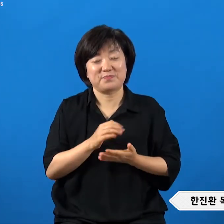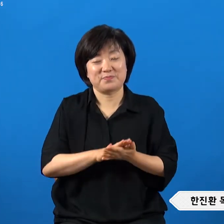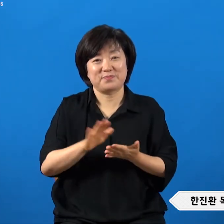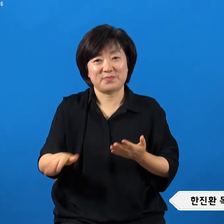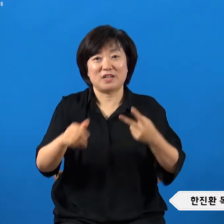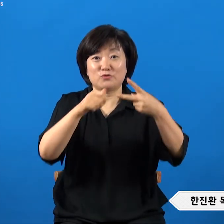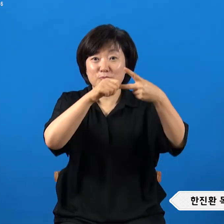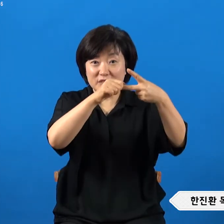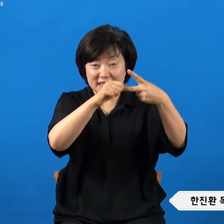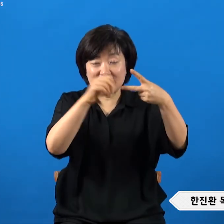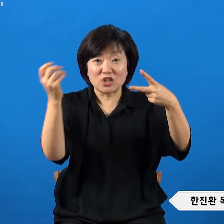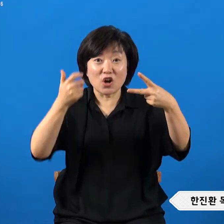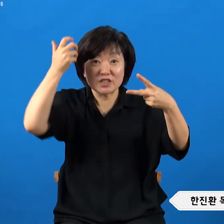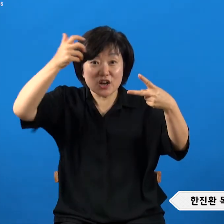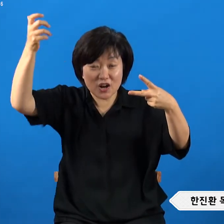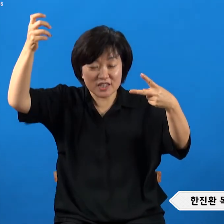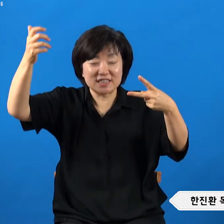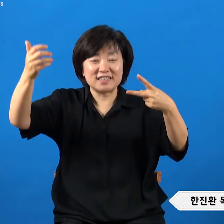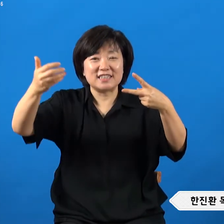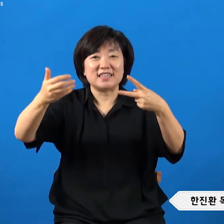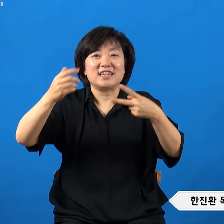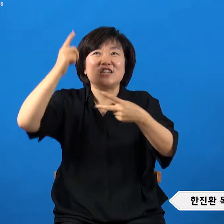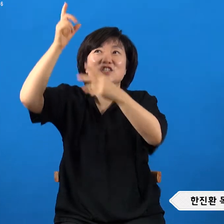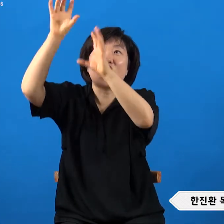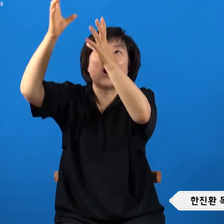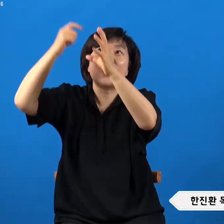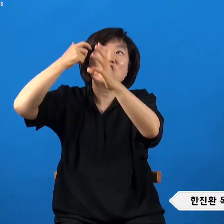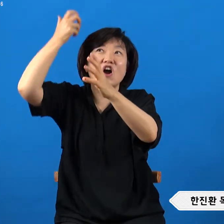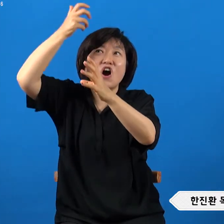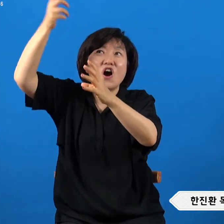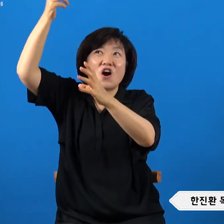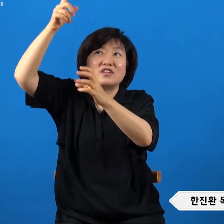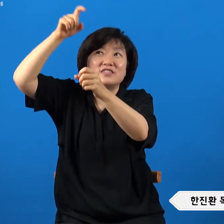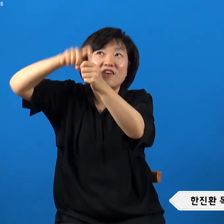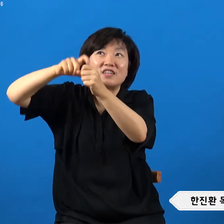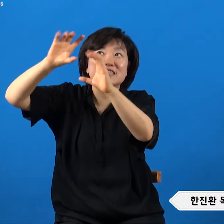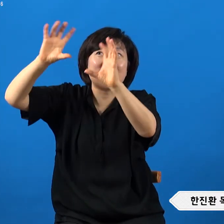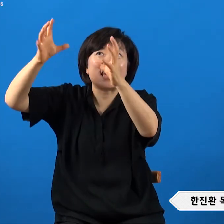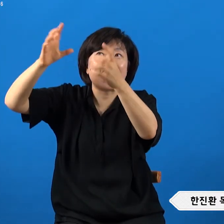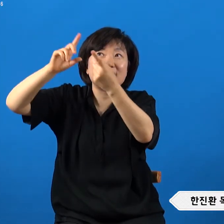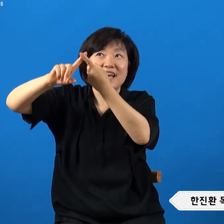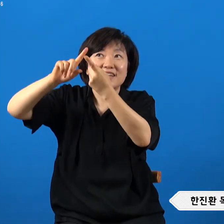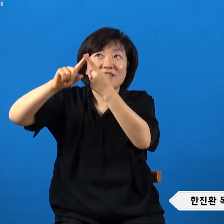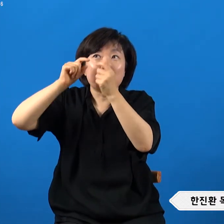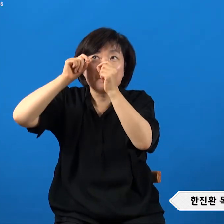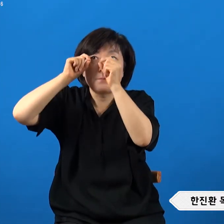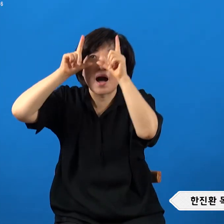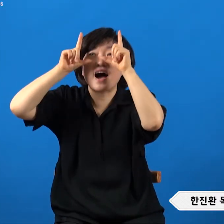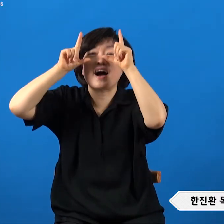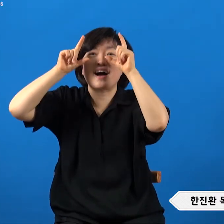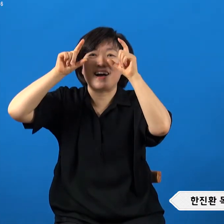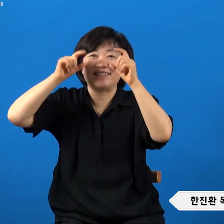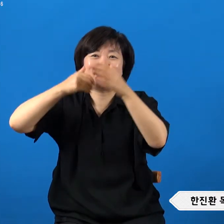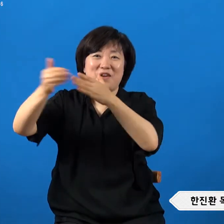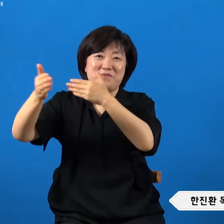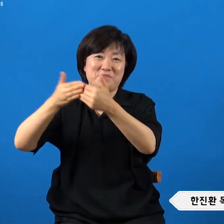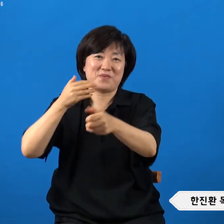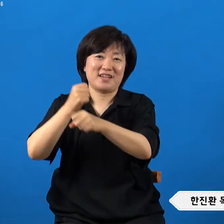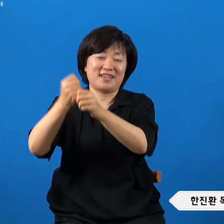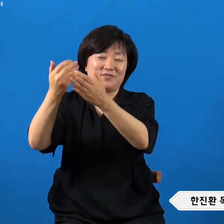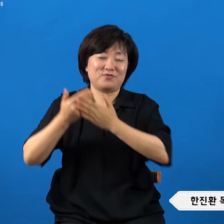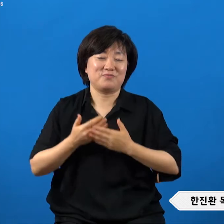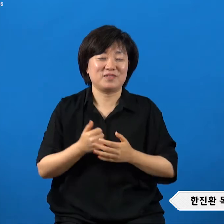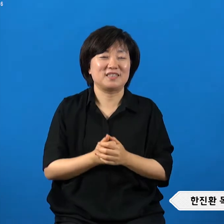두 번째로 성령님은 영적인 세계를 체험하게 하십니다. 에베소서 3장 18절부터